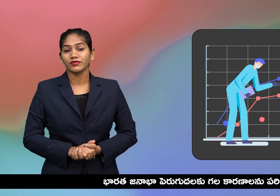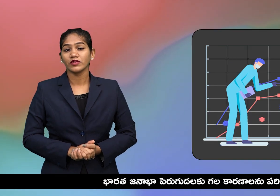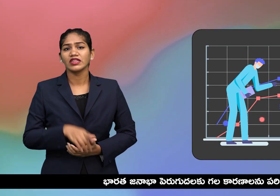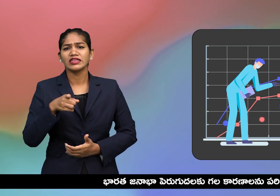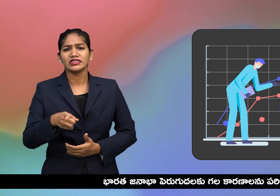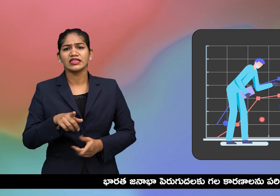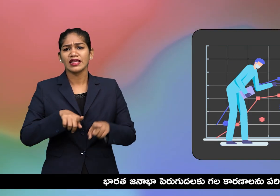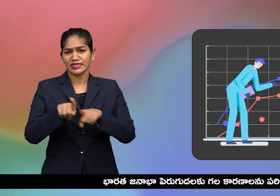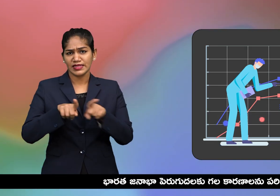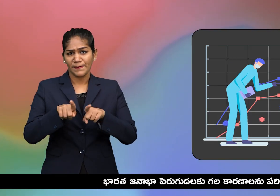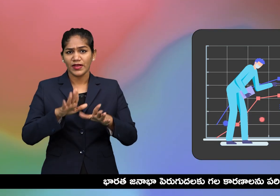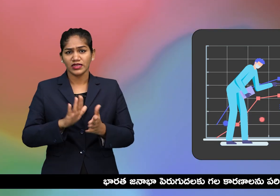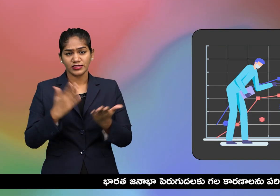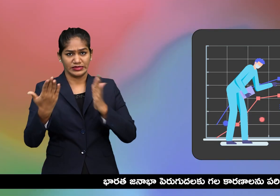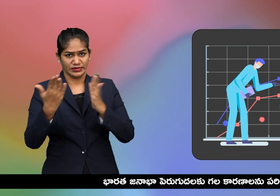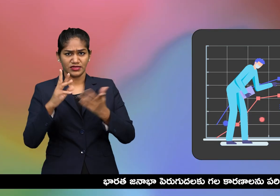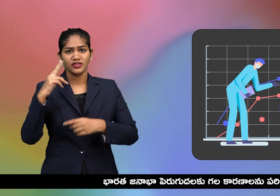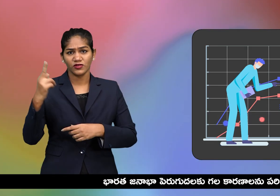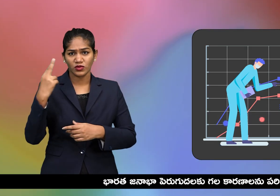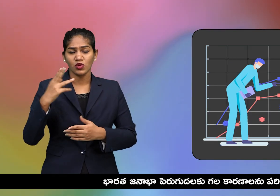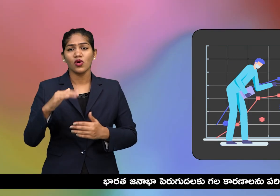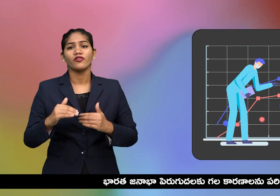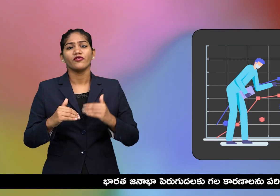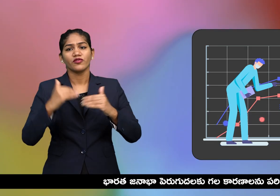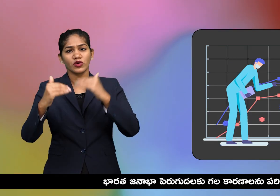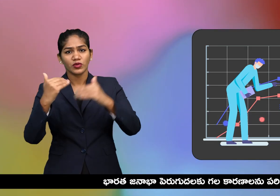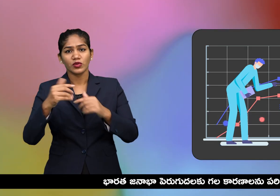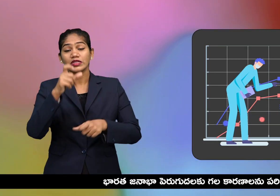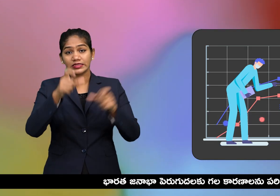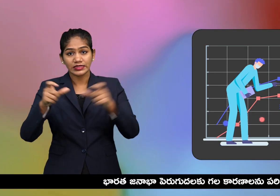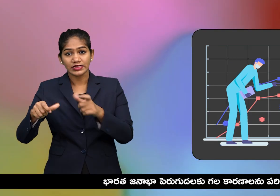భారతీయ జనాభా పెరుగుదలకు గల కారణాలను పరిశీలించడానికి